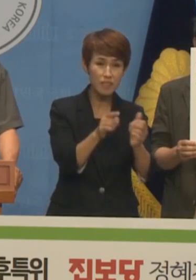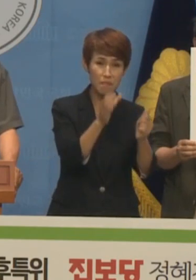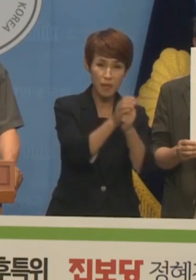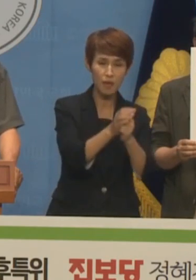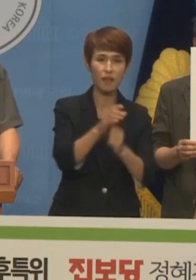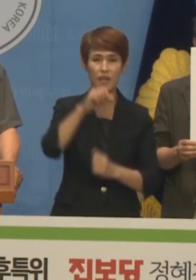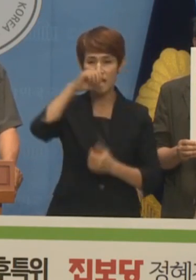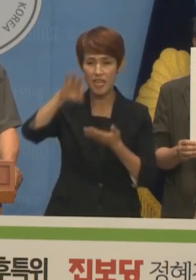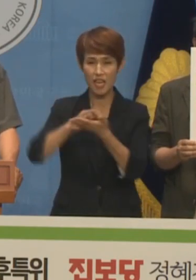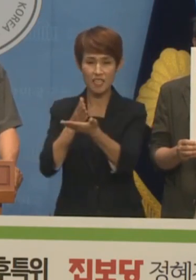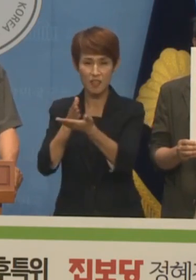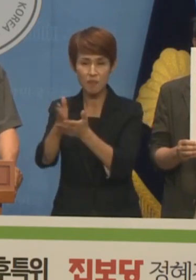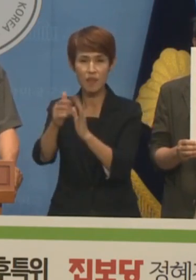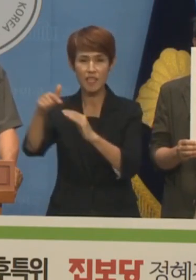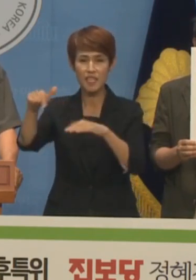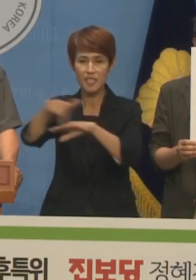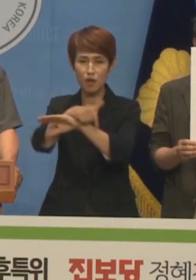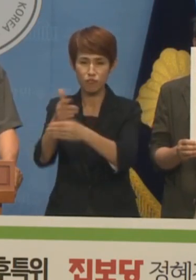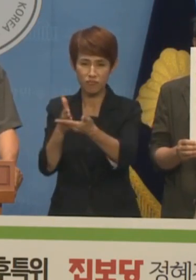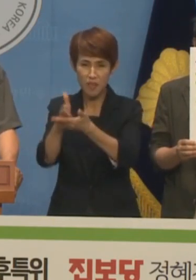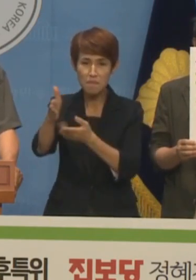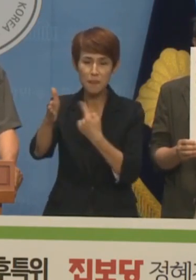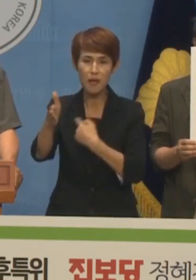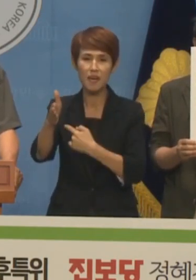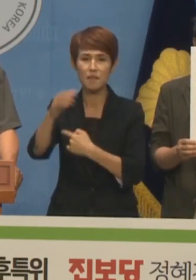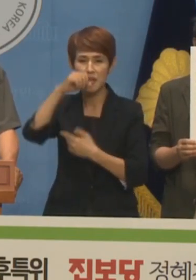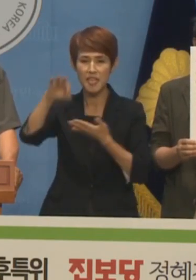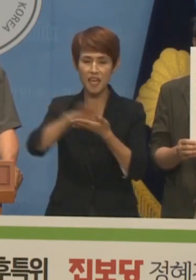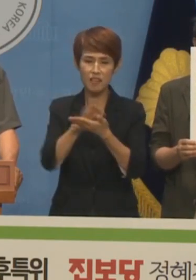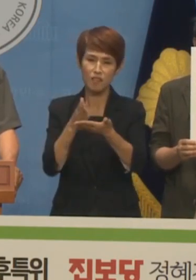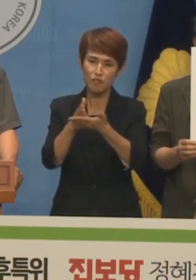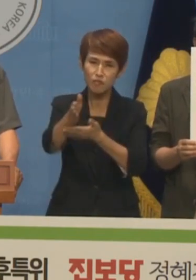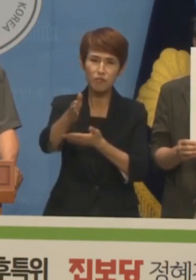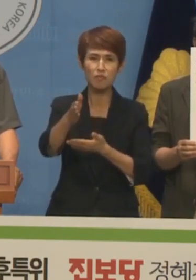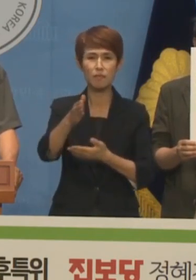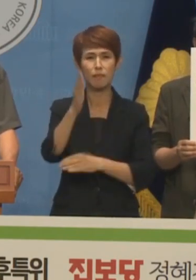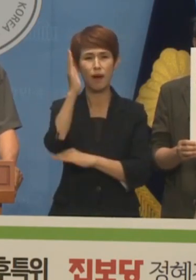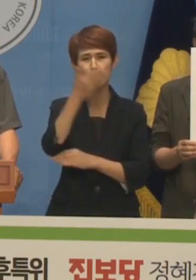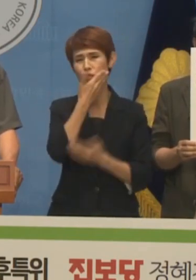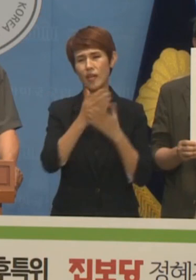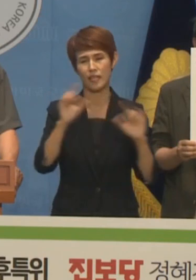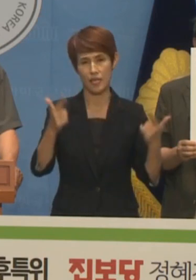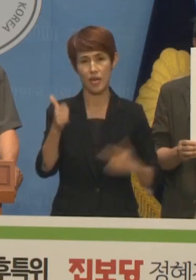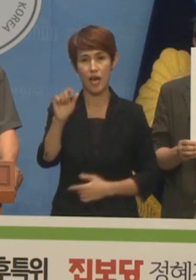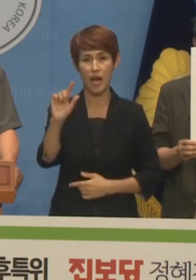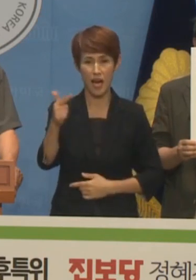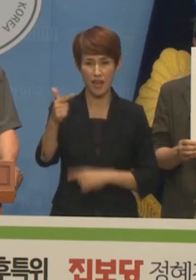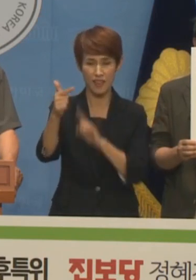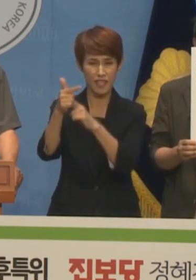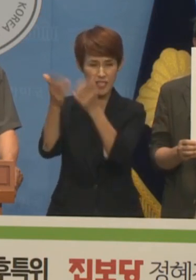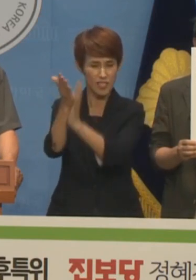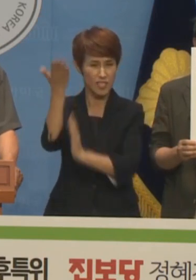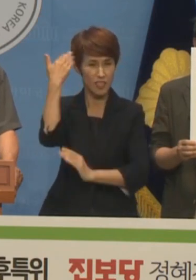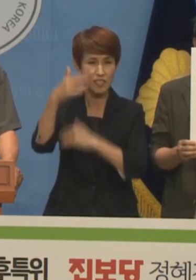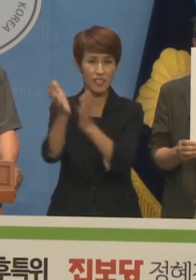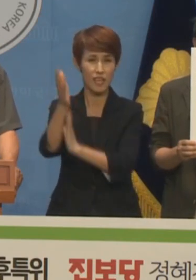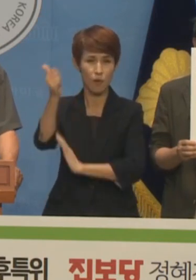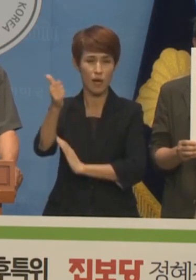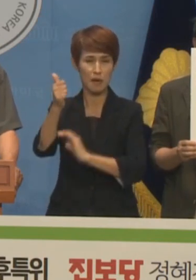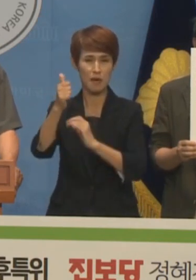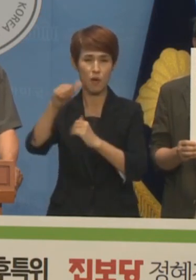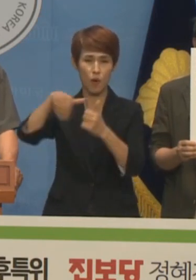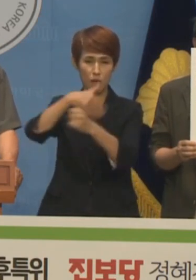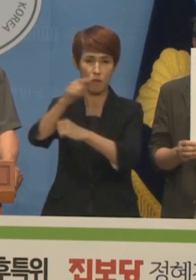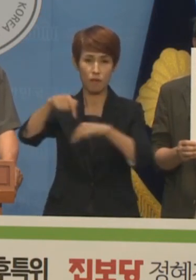예산통이니 국정 철학에 대한 이해도가 높다느니 하는 말은 중요하지 않습니다. 한화진 장관이 망가뜨린 환경정책의